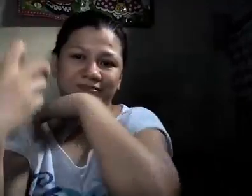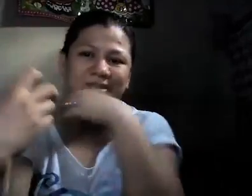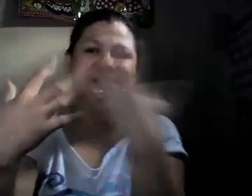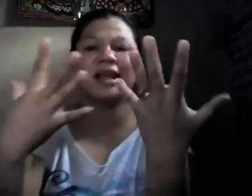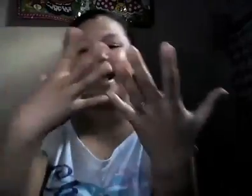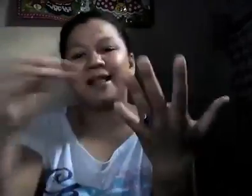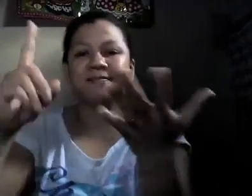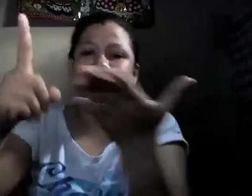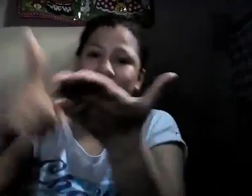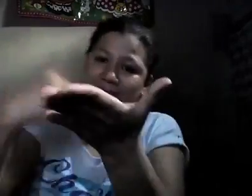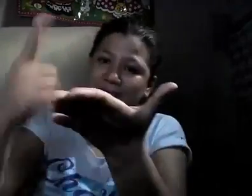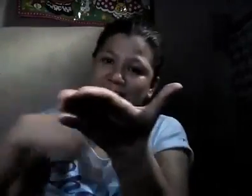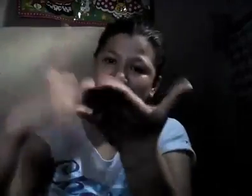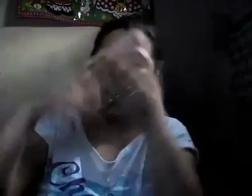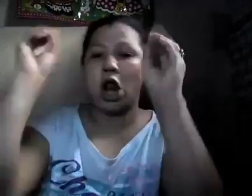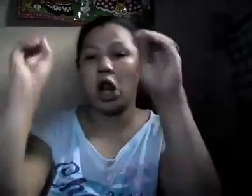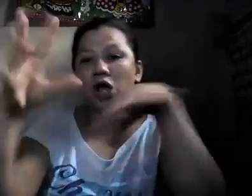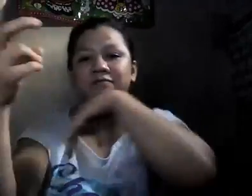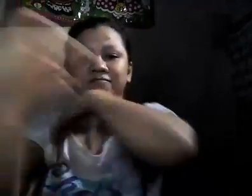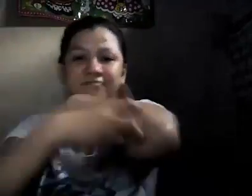formula nutrients na tumutulong magpatatag ng katawan.